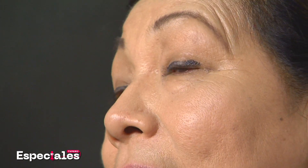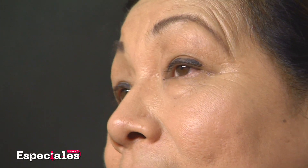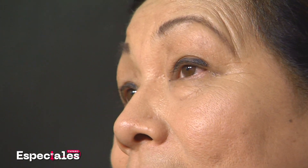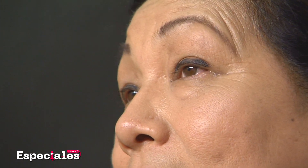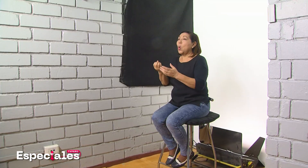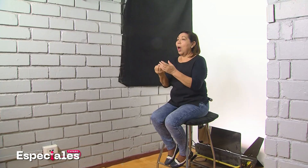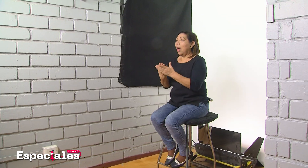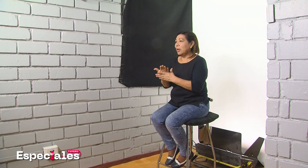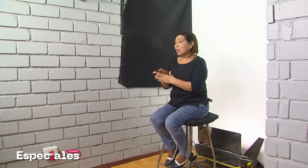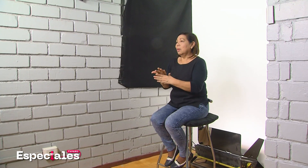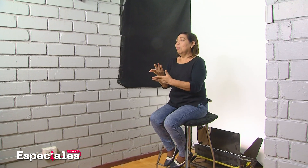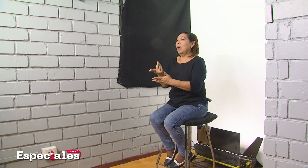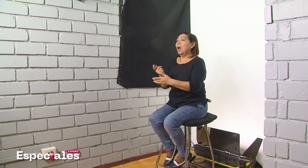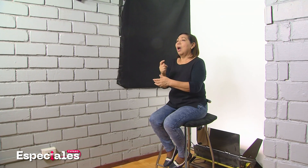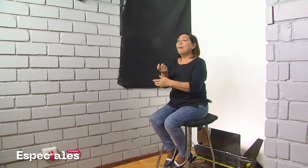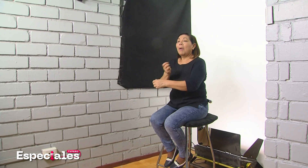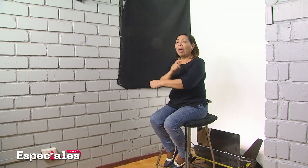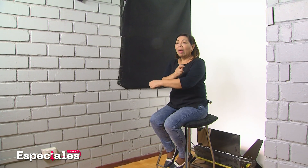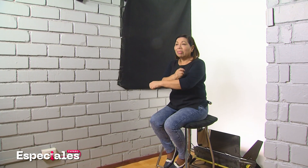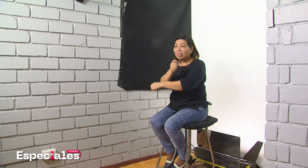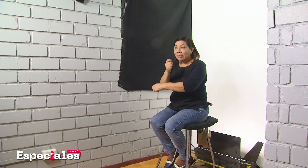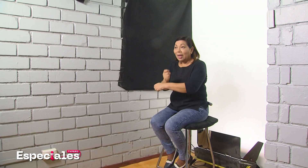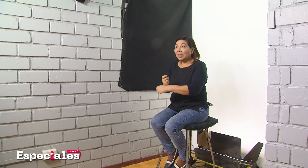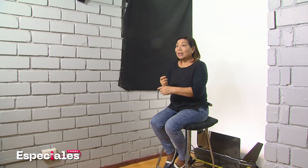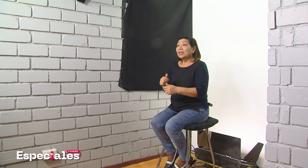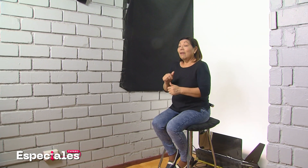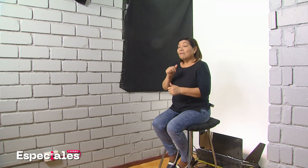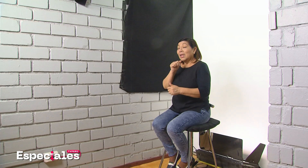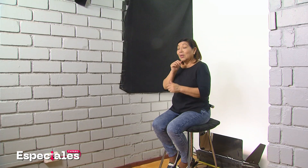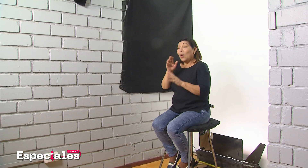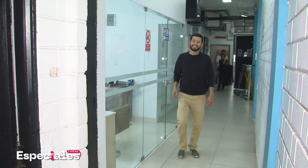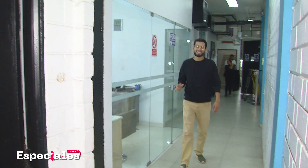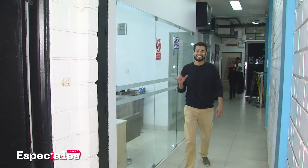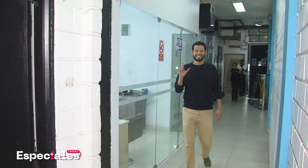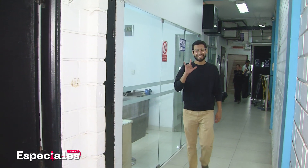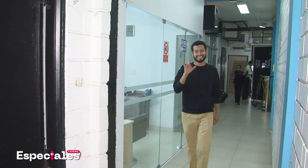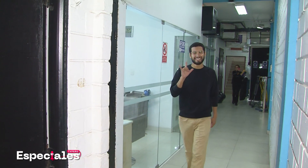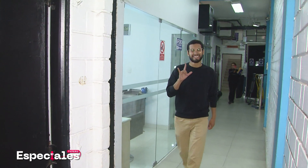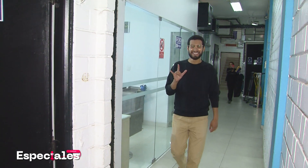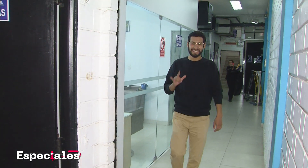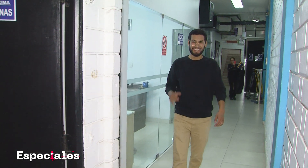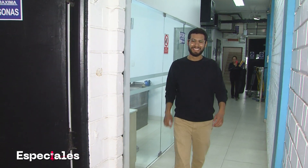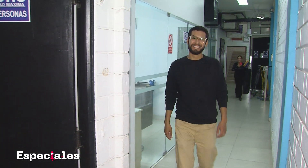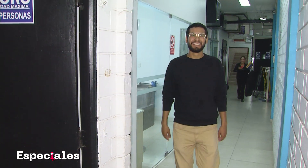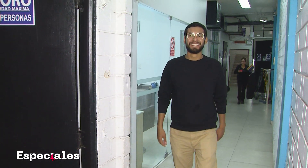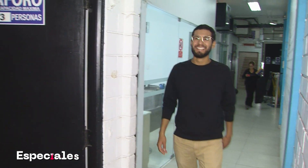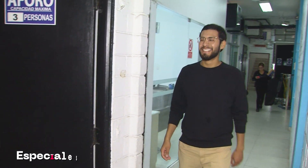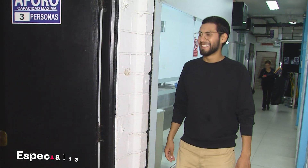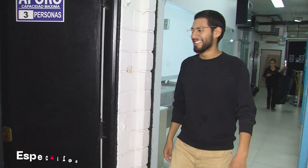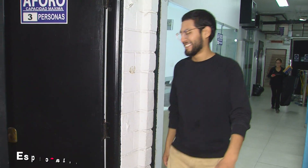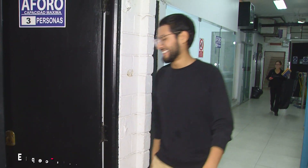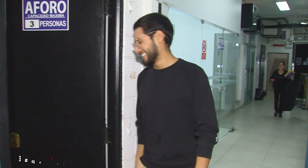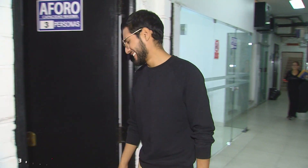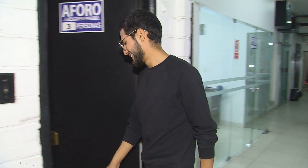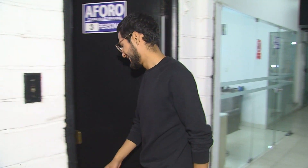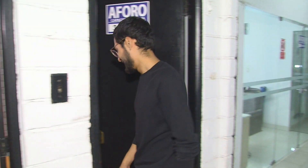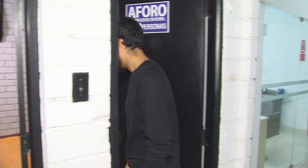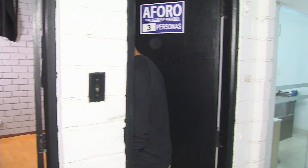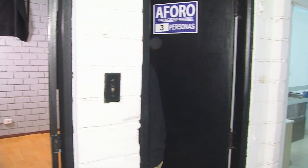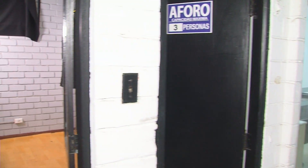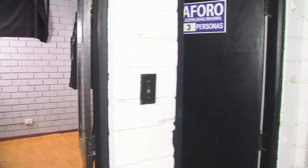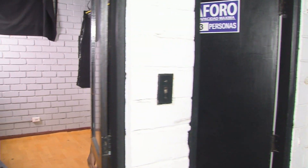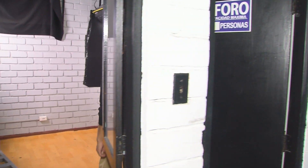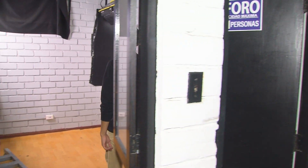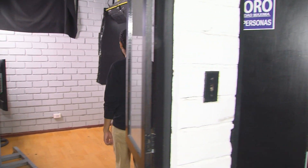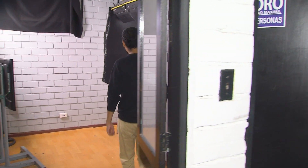vemos a Hilda en las noticias, quien le toma la posta es Josué Pozo, tal vez el más joven de los intérpretes de lengua